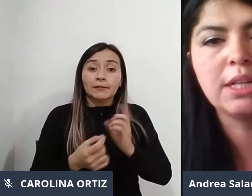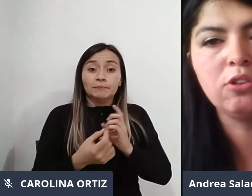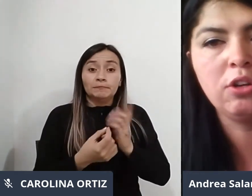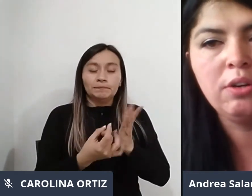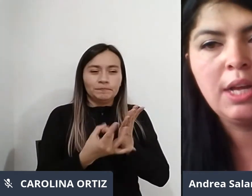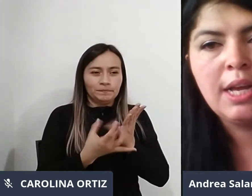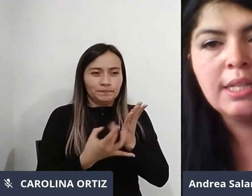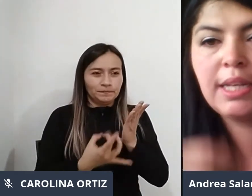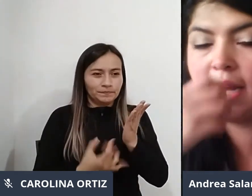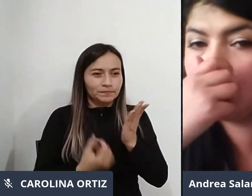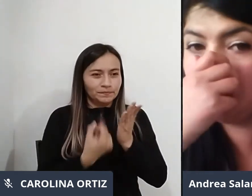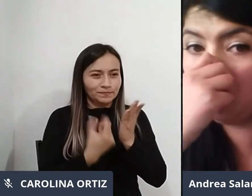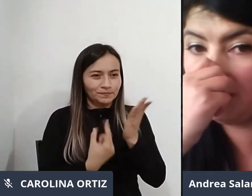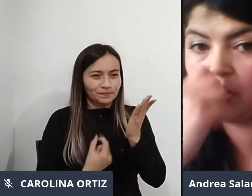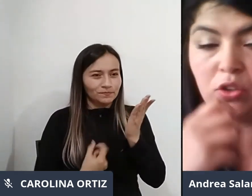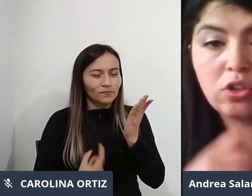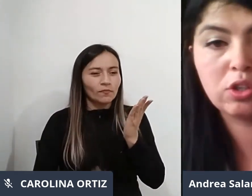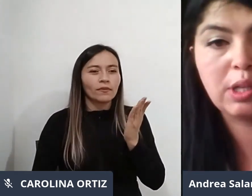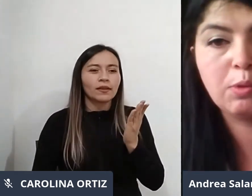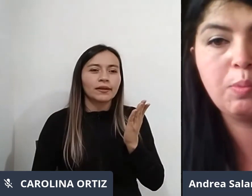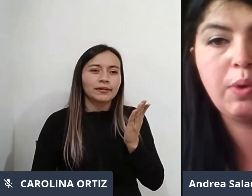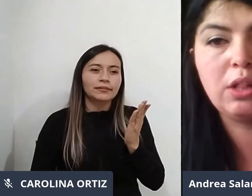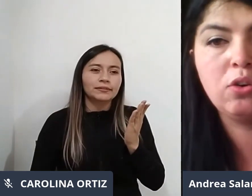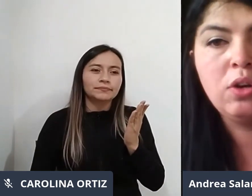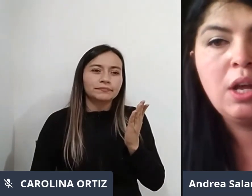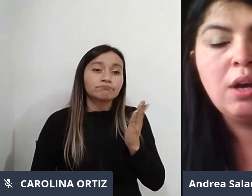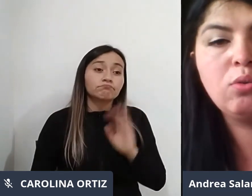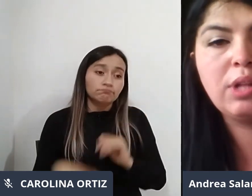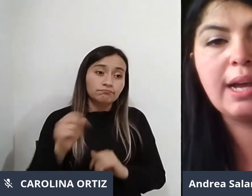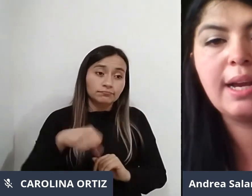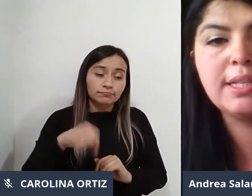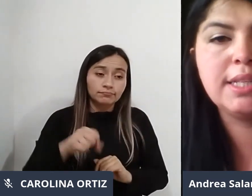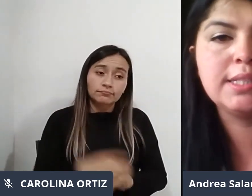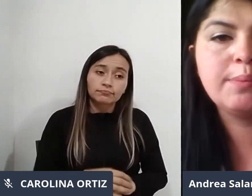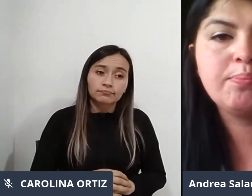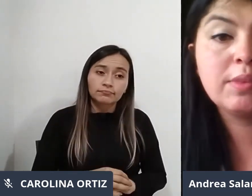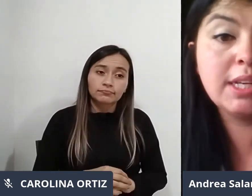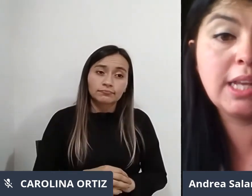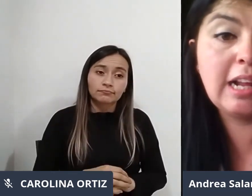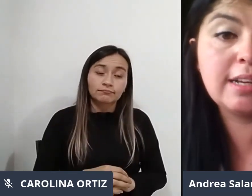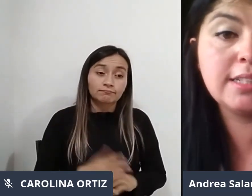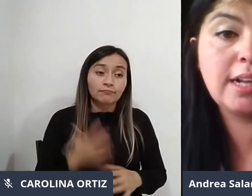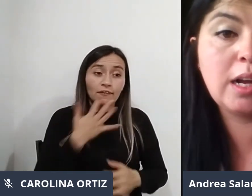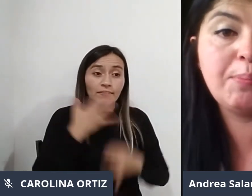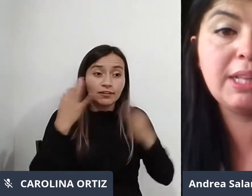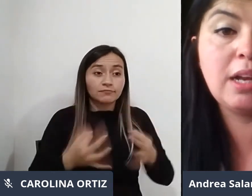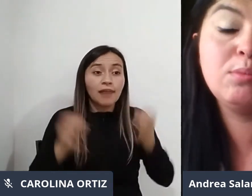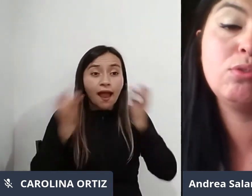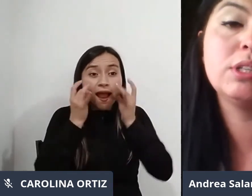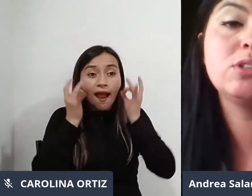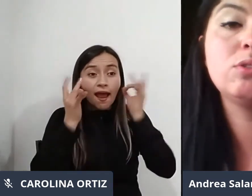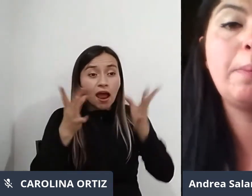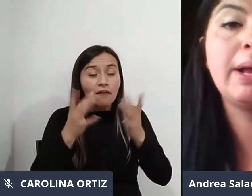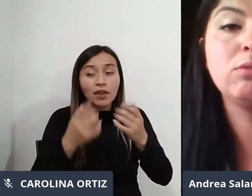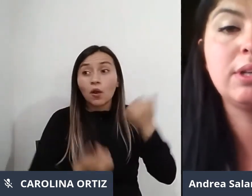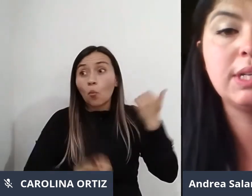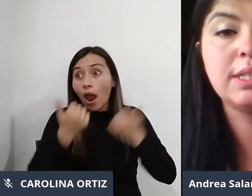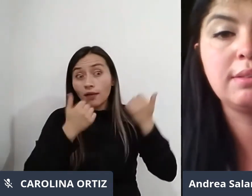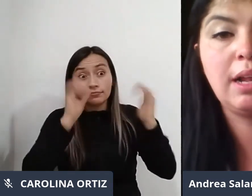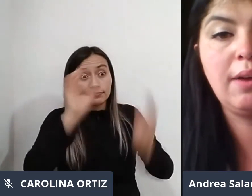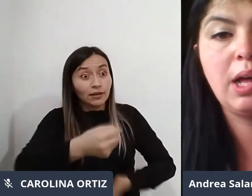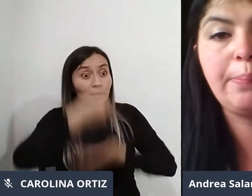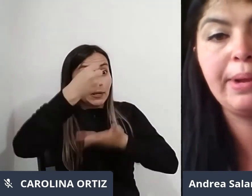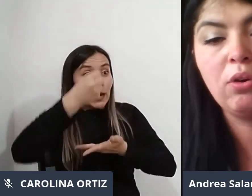este conversatorio, si en este momento nosotros estamos viviendo una crisis, que si es la crisis del capitalismo, uy, esa es una